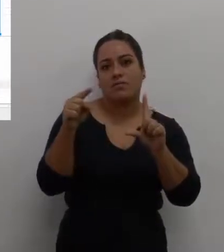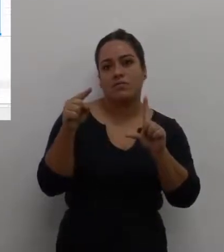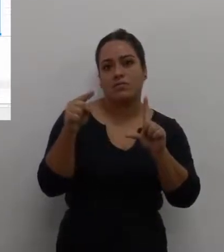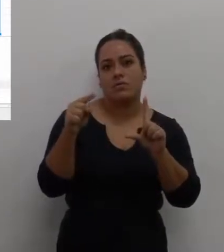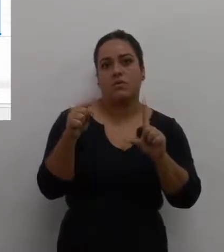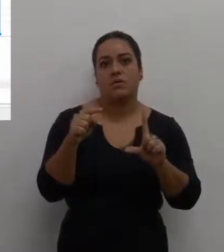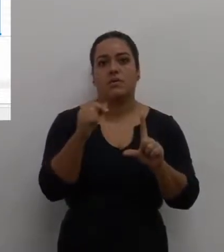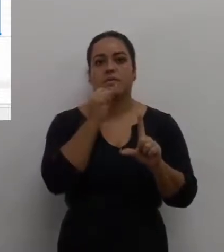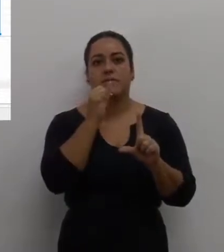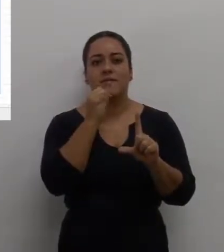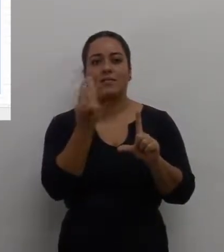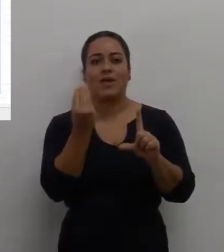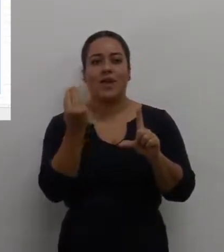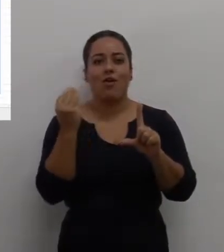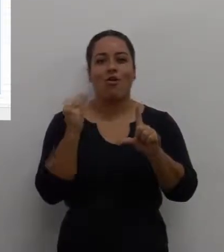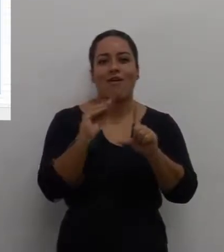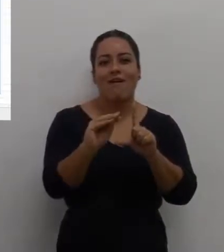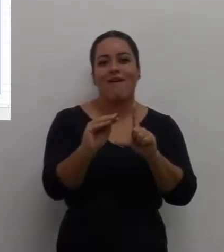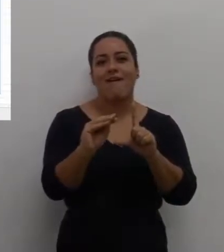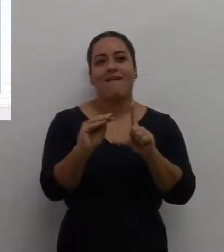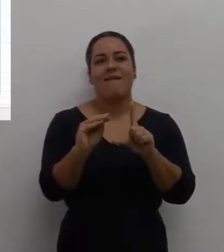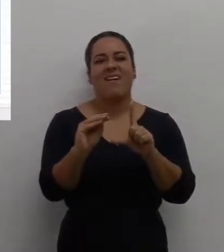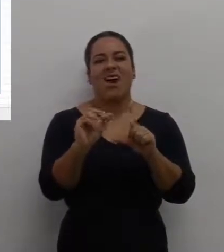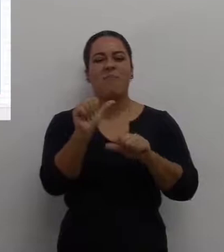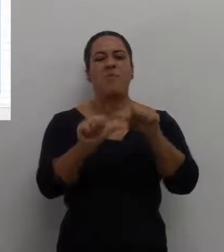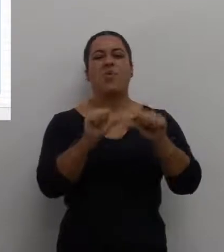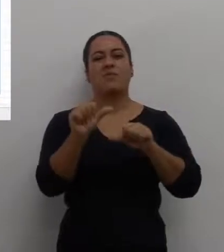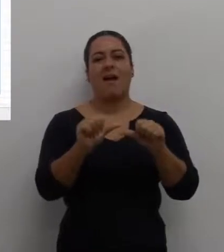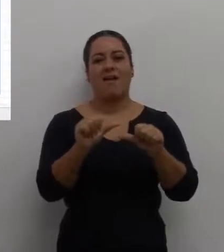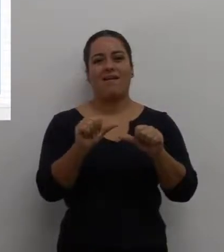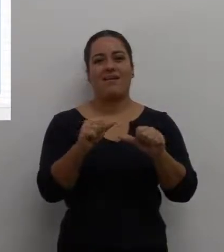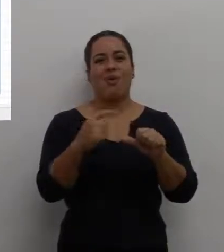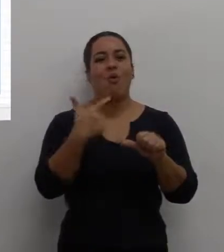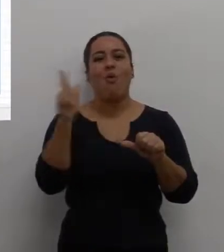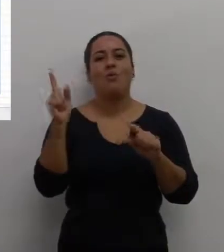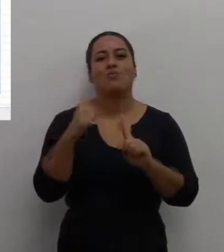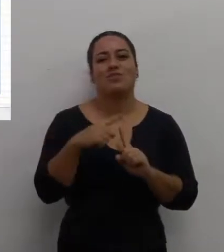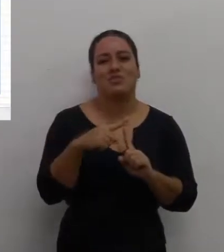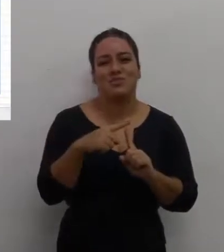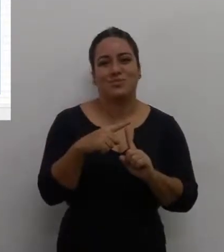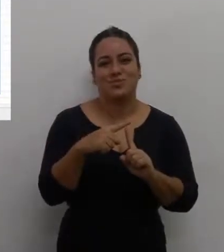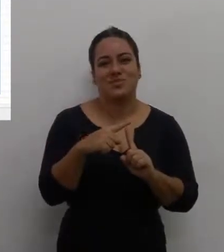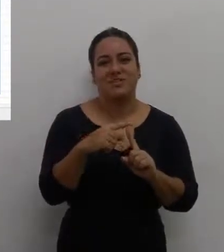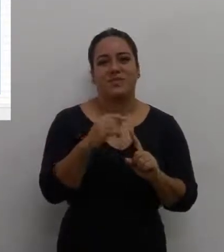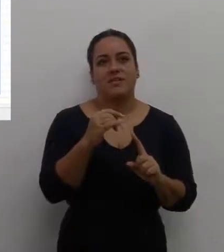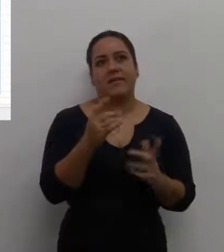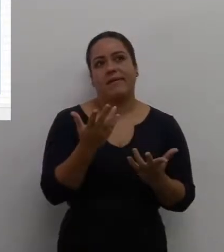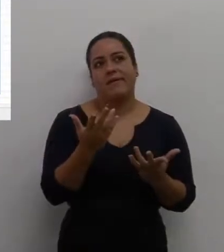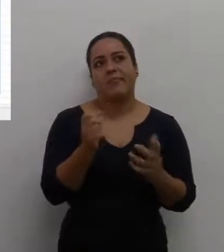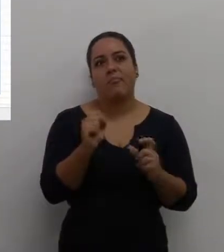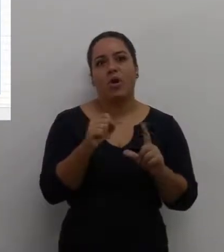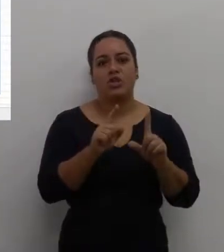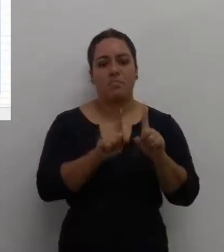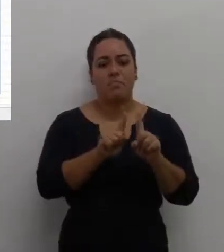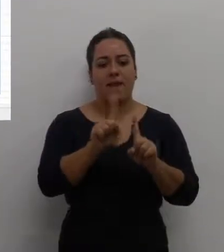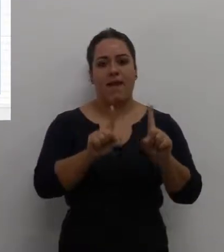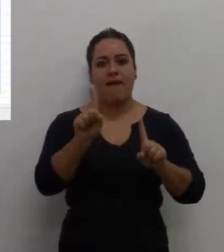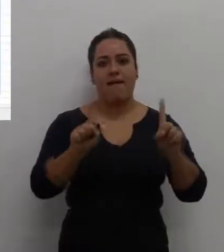alterar o gráfico? Vamos supor que eu queira colocar, mudar esse gráfico agora para um gráfico